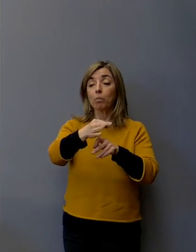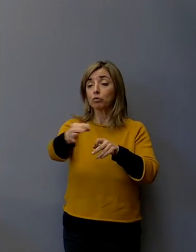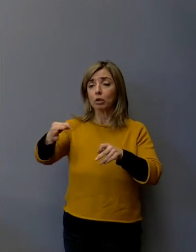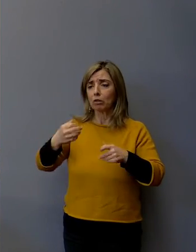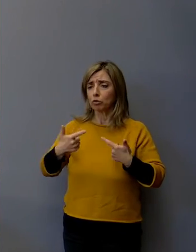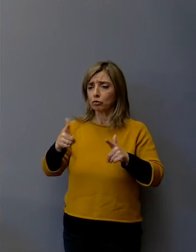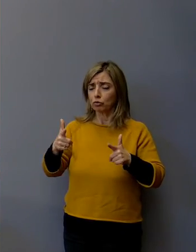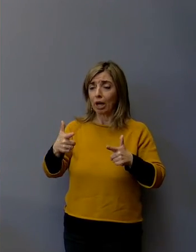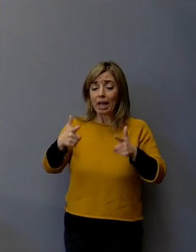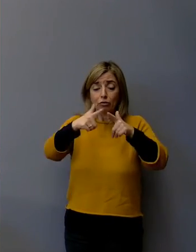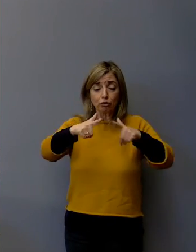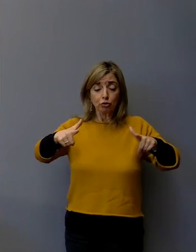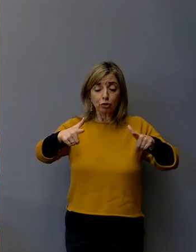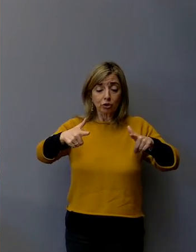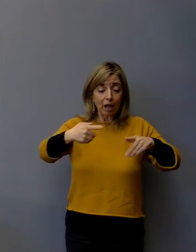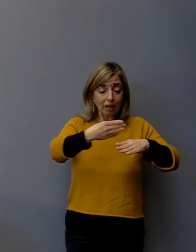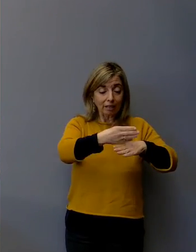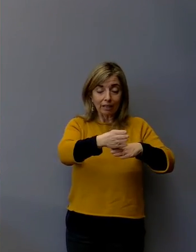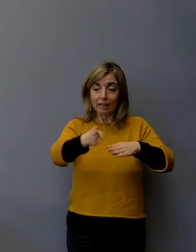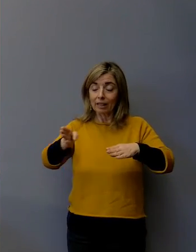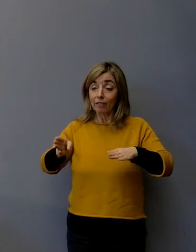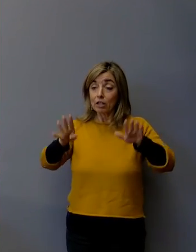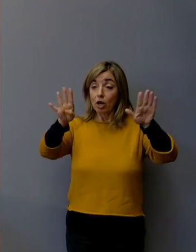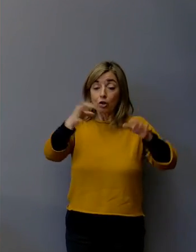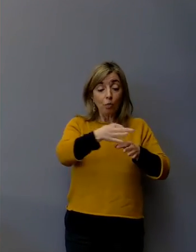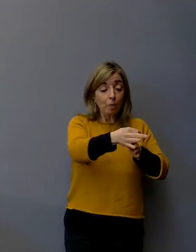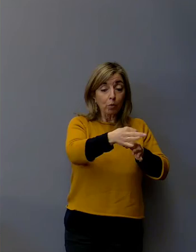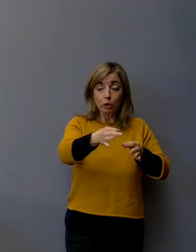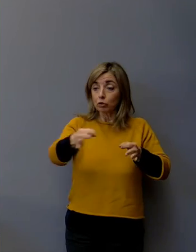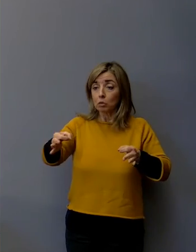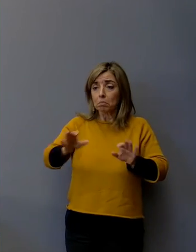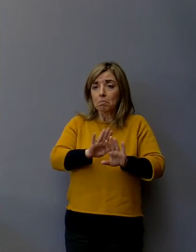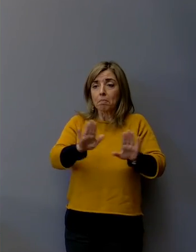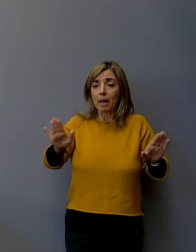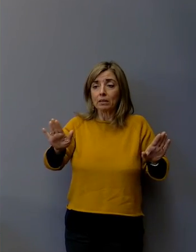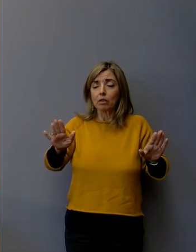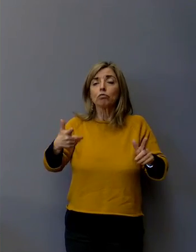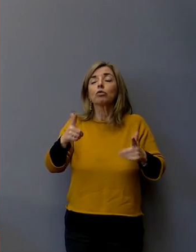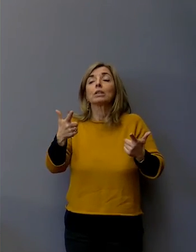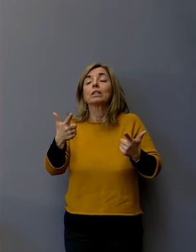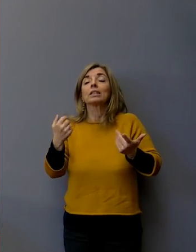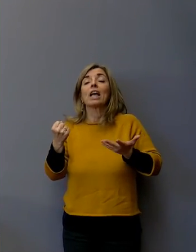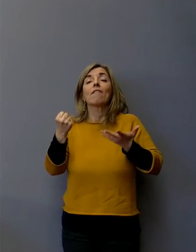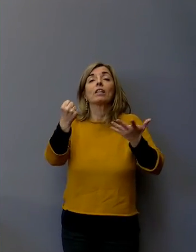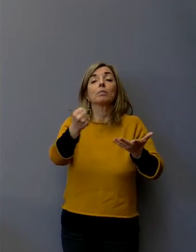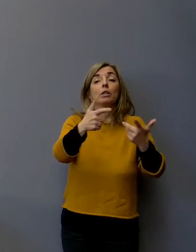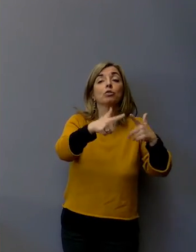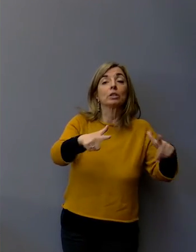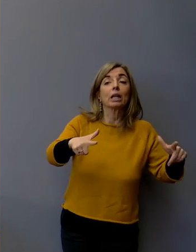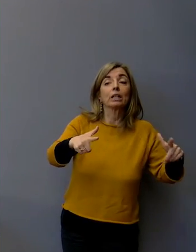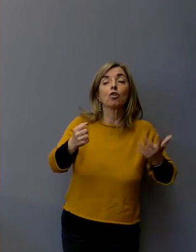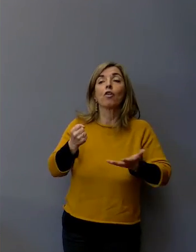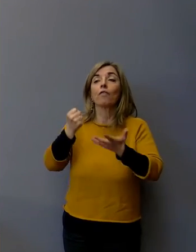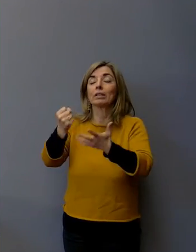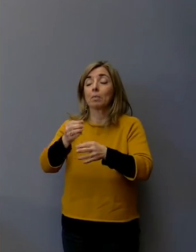non c'è un punto della città che non è un municipio per cui non c'è l'investimento cittadino e l'investimento municipale sono due cose due